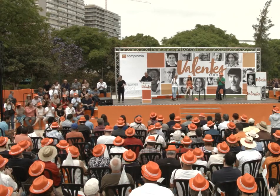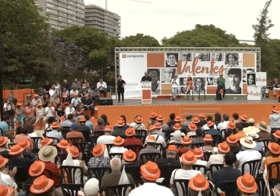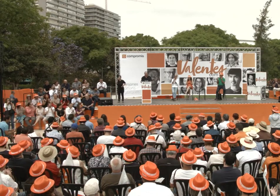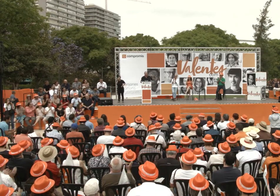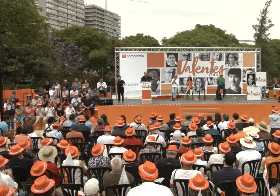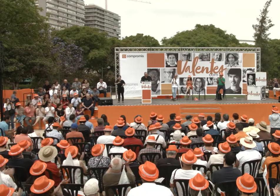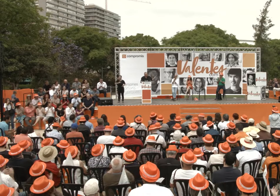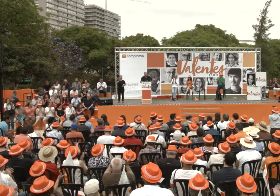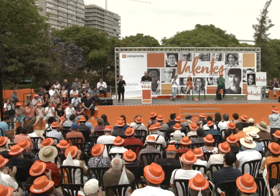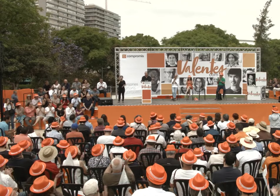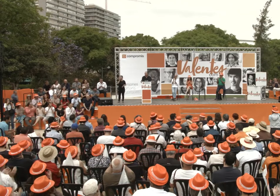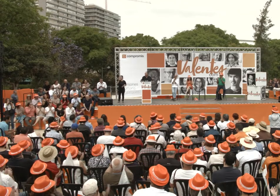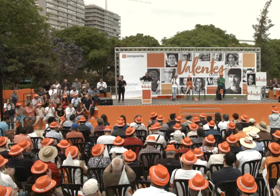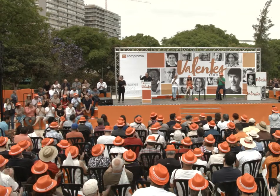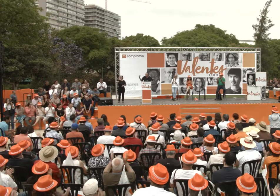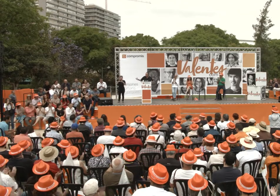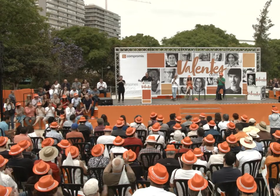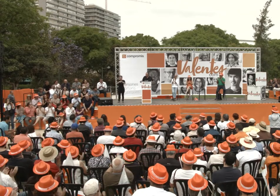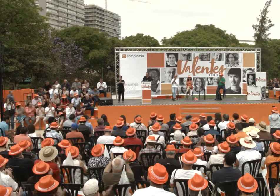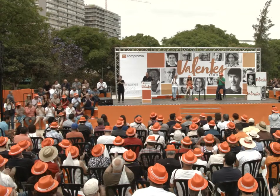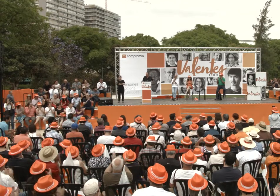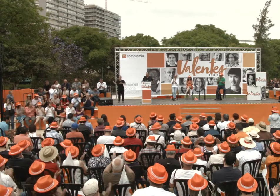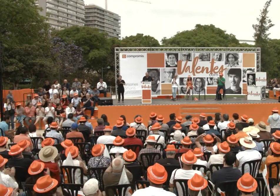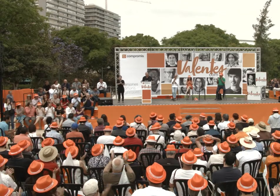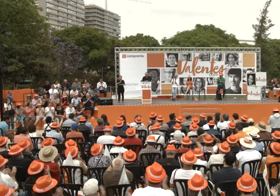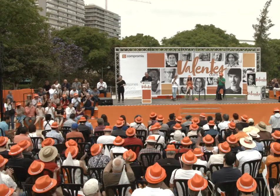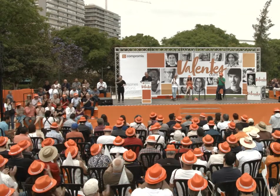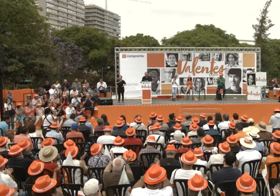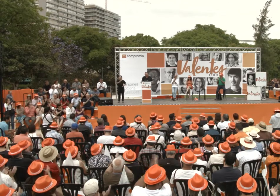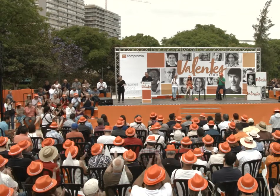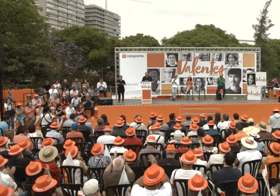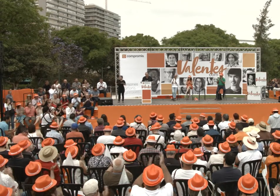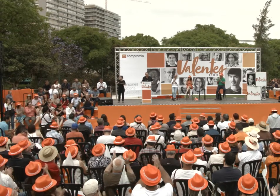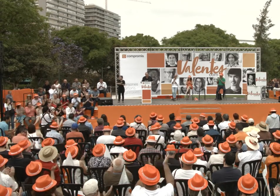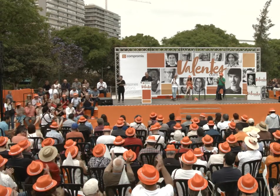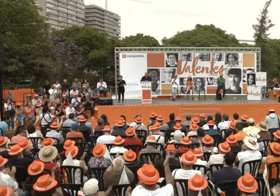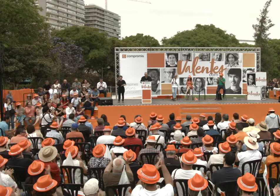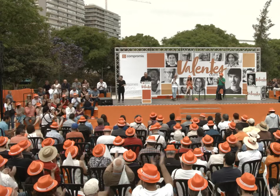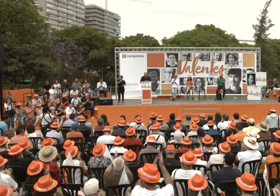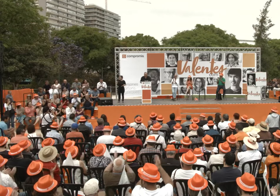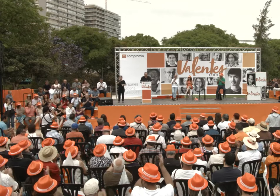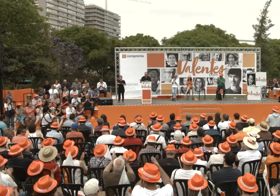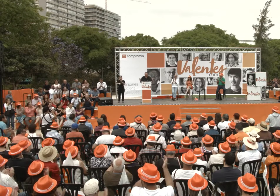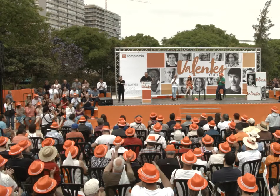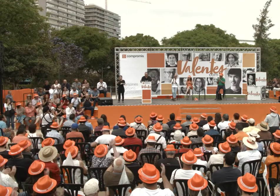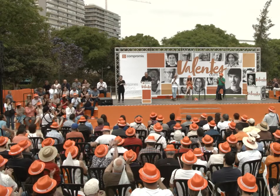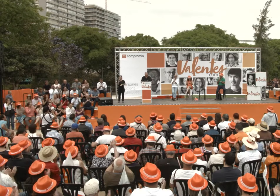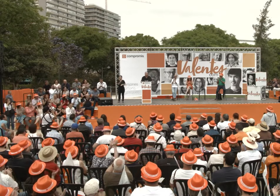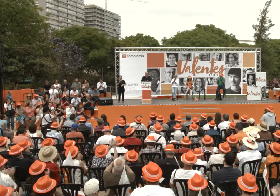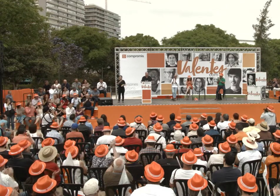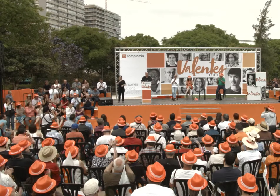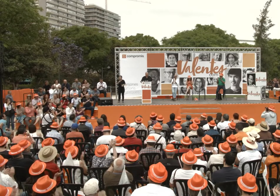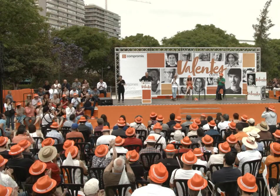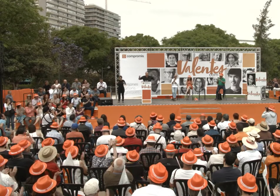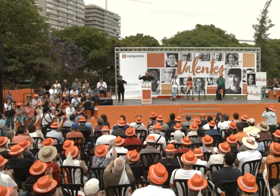els alcaldes, tots els regidors, tots els consellers. No caminareu mai sols perquè darrere tindreu